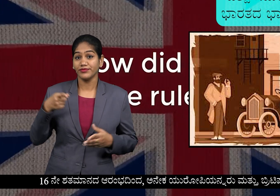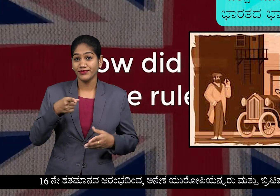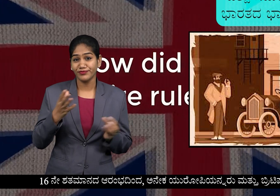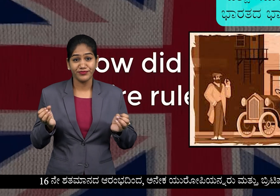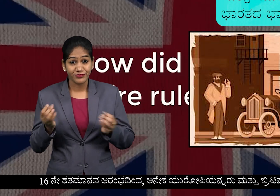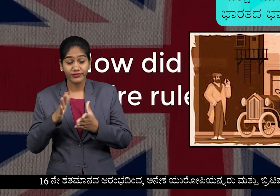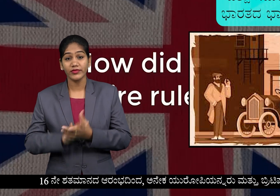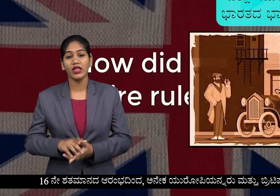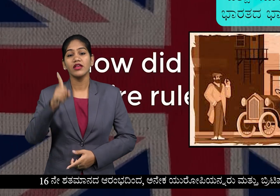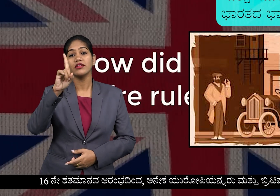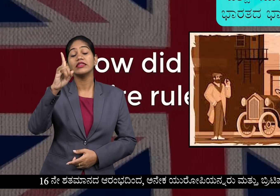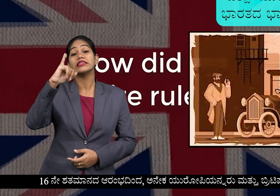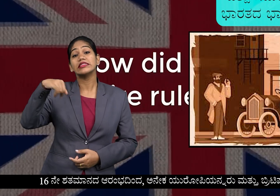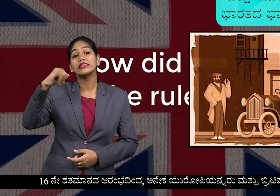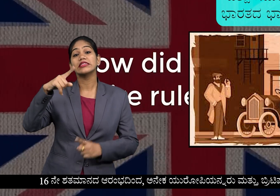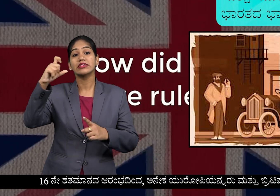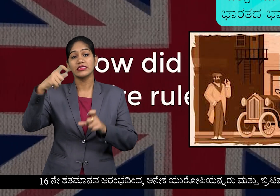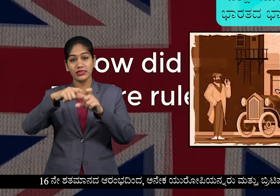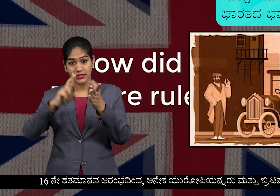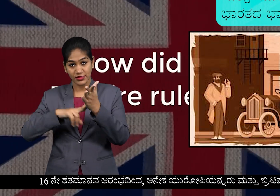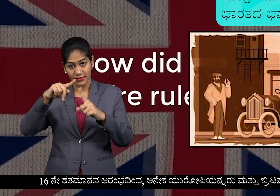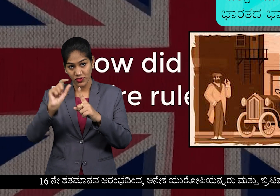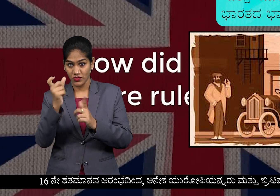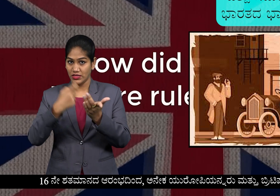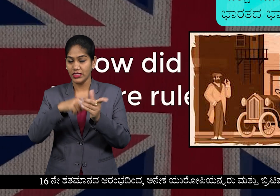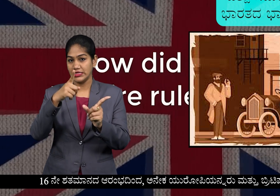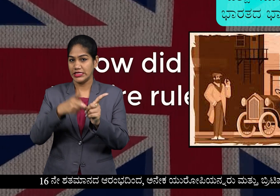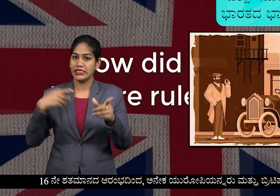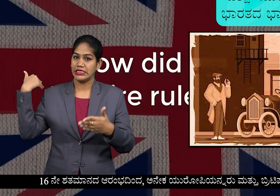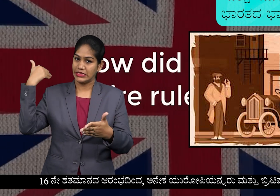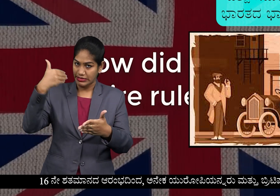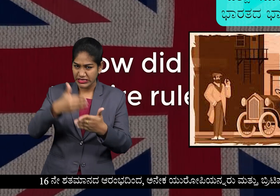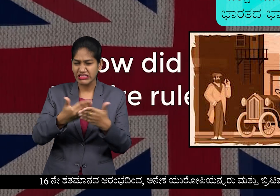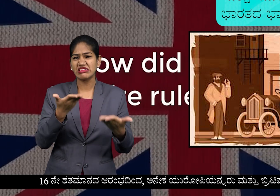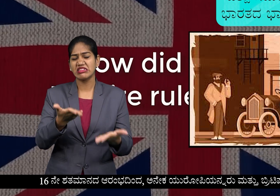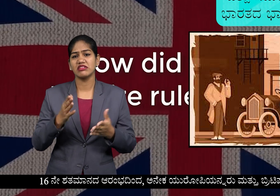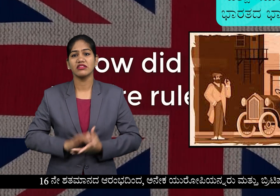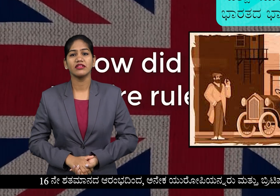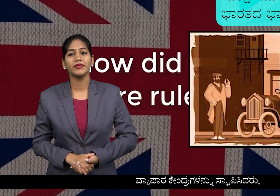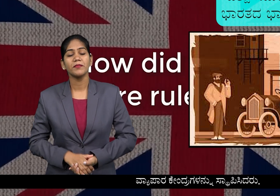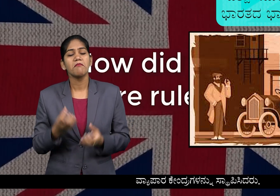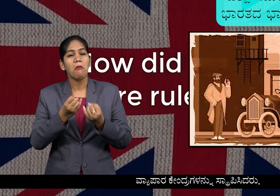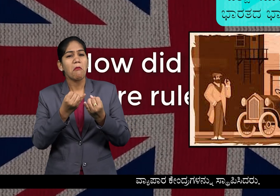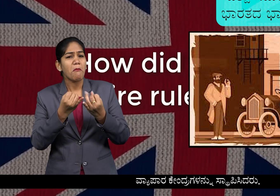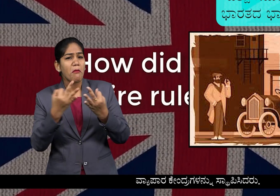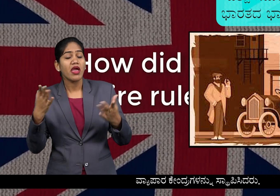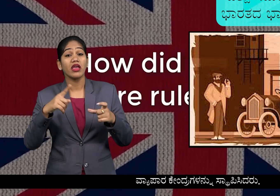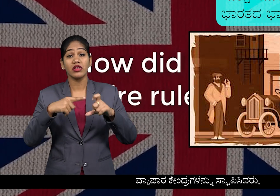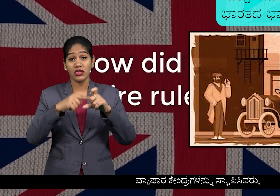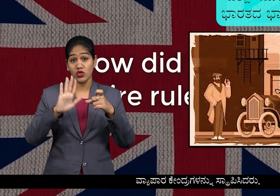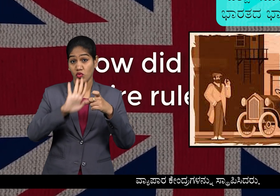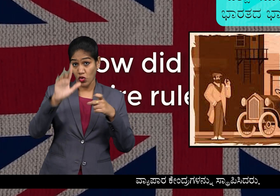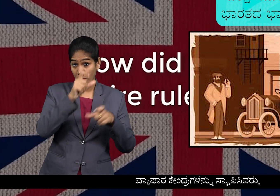ಹದಿನಾರನೇ ಶತಮಾನದ ಆರಂಭದಿಂದ ಅನೇಕ ಯುರೋಪಿಯನ್ನರು ಮತ್ತು ಬ್ರಿಟಿಷರು ಭಾರತದಲ್ಲಿ ತಮ್ಮ ವ್ಯಾಪಾರ